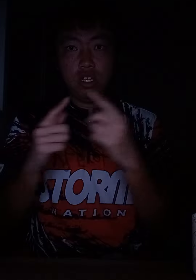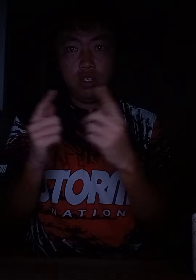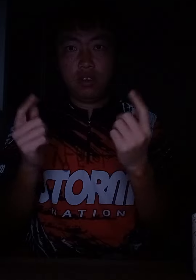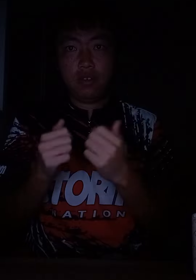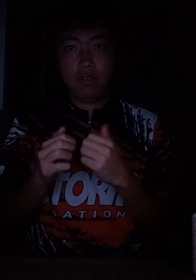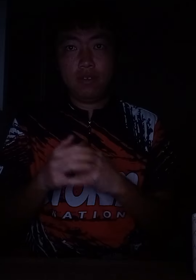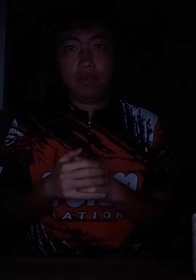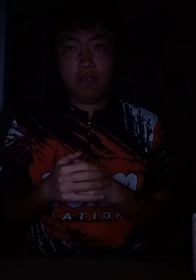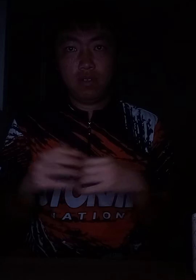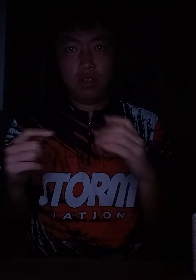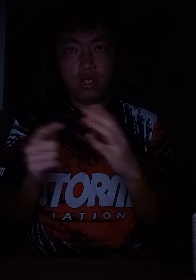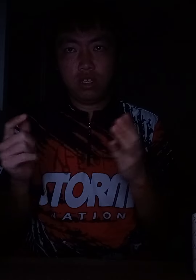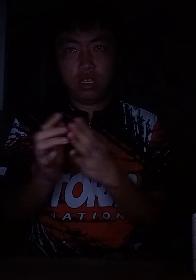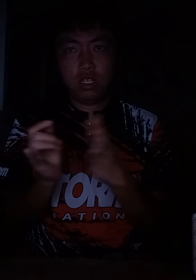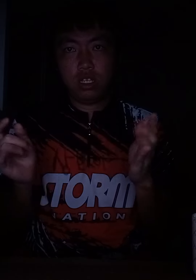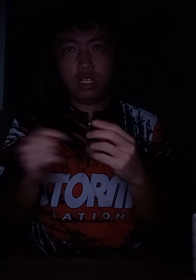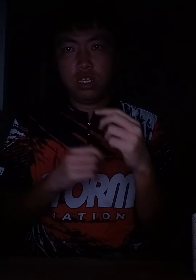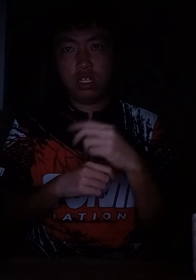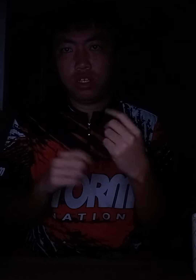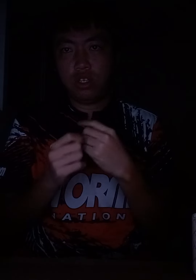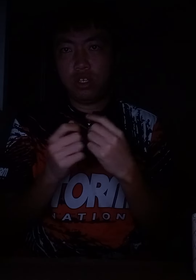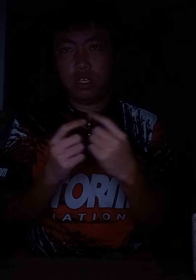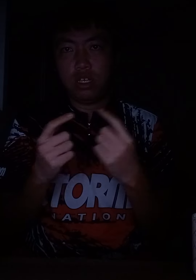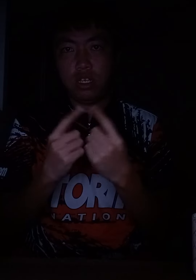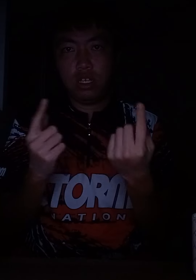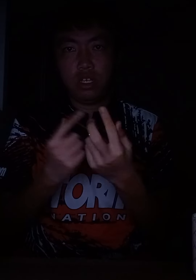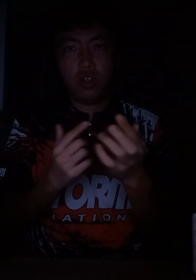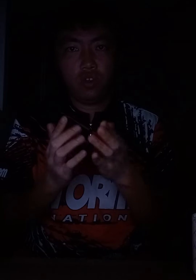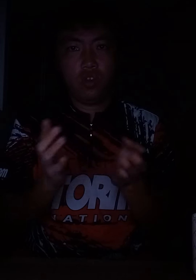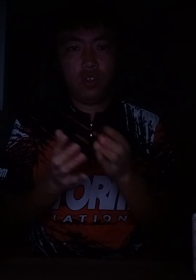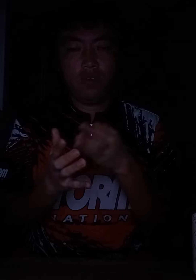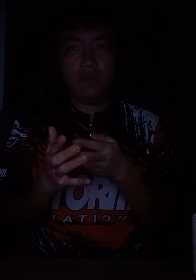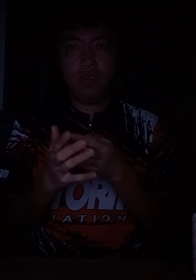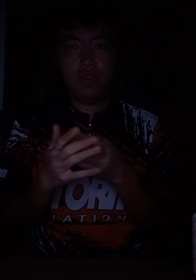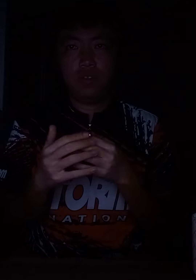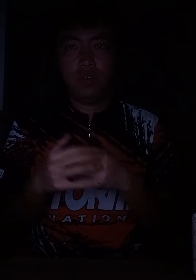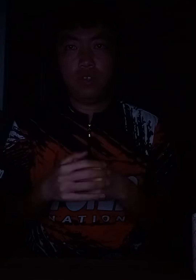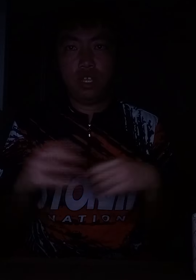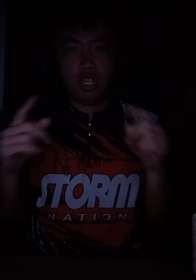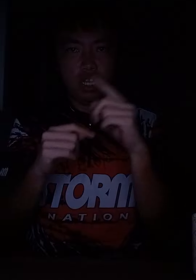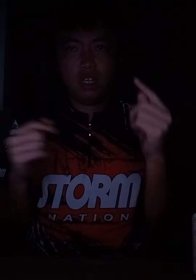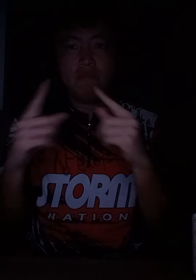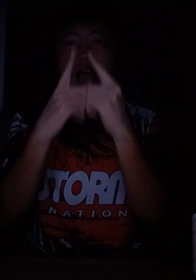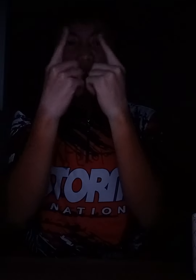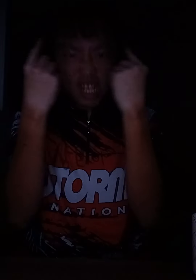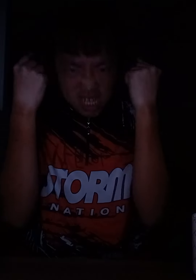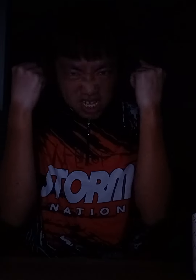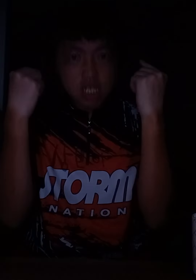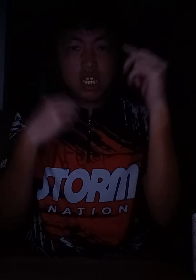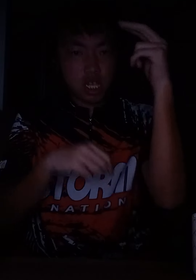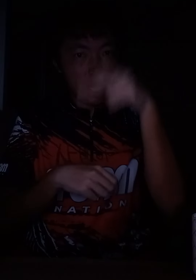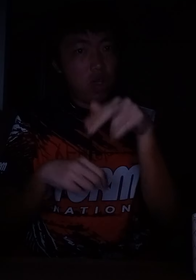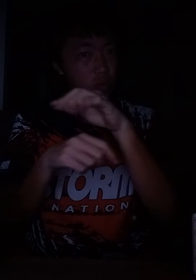오류동역에서였습니다. 난동이 벌어졌던 구로역에서 해정거장 떨어진 지점인데요. A씨가 마스크를 쓰지 않은 채 전동차에